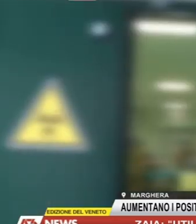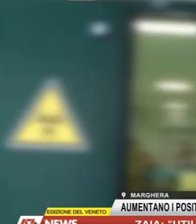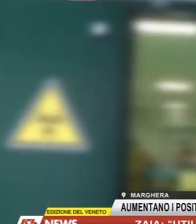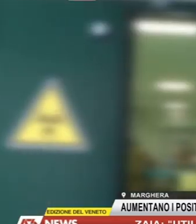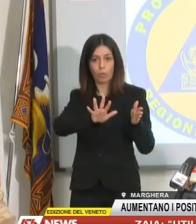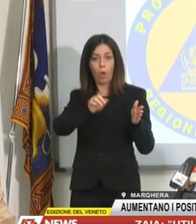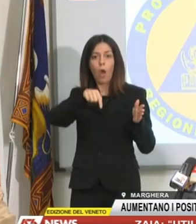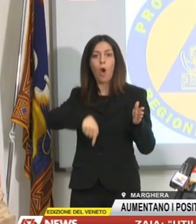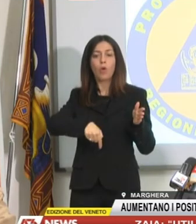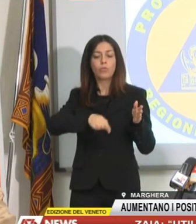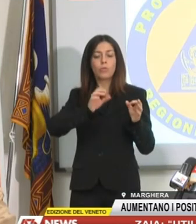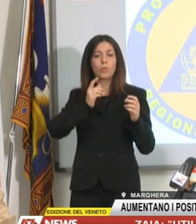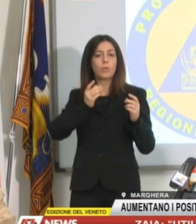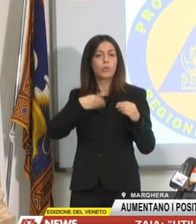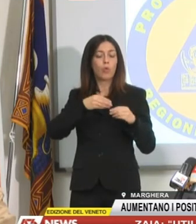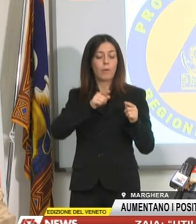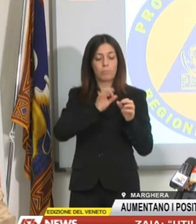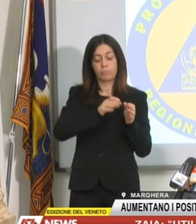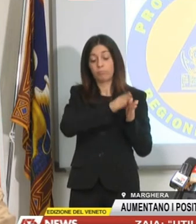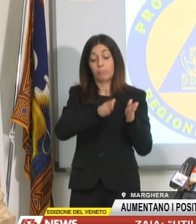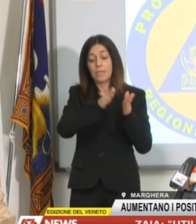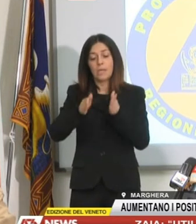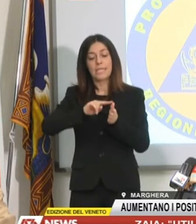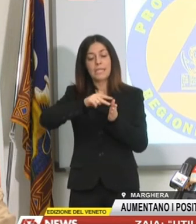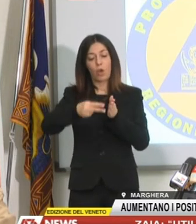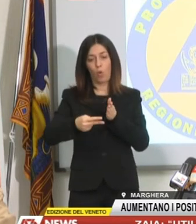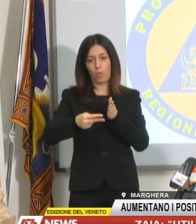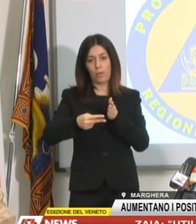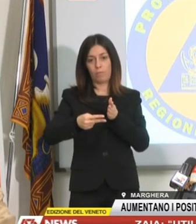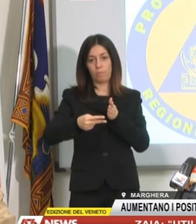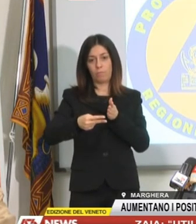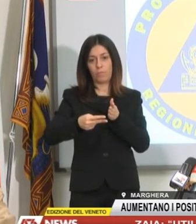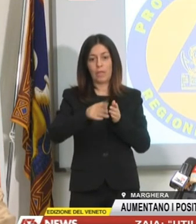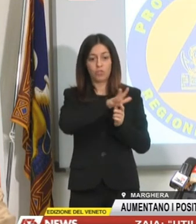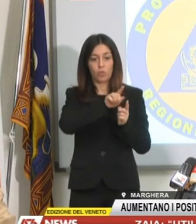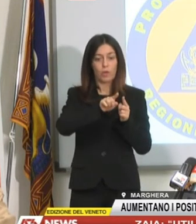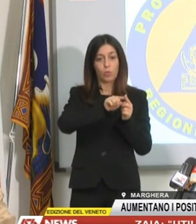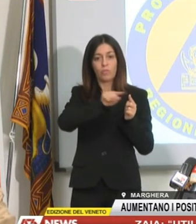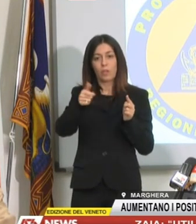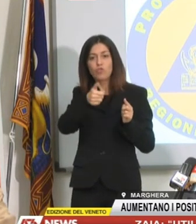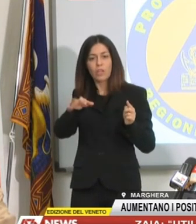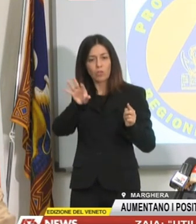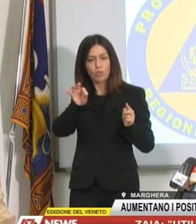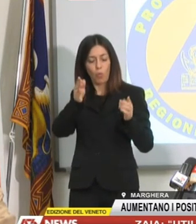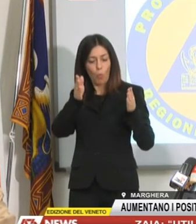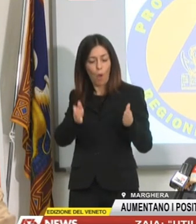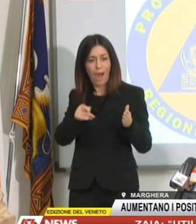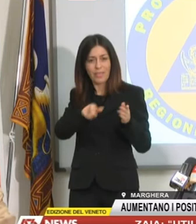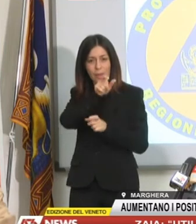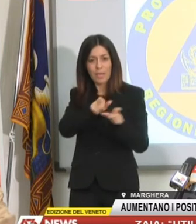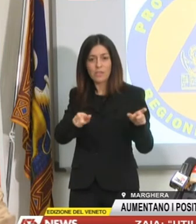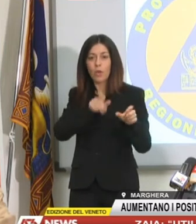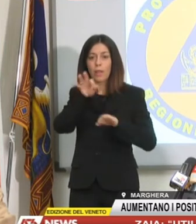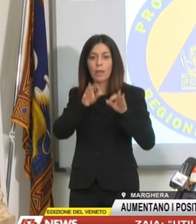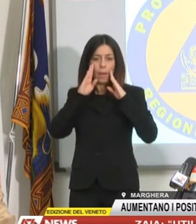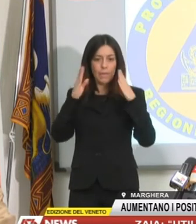da 51 persone in terapia intensiva a 150. Voi sapete che quando arriveremo intorno ai